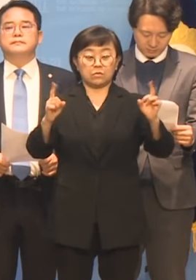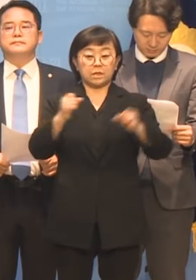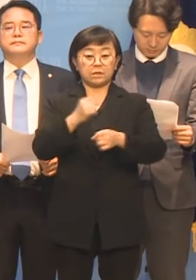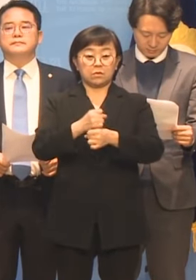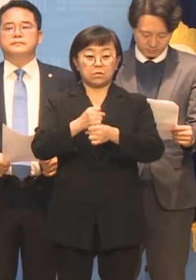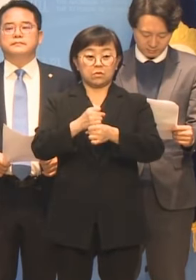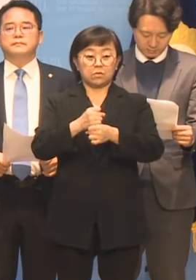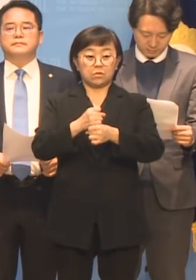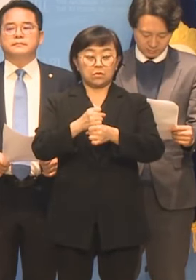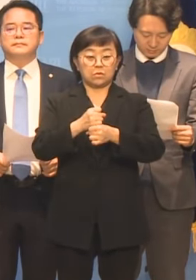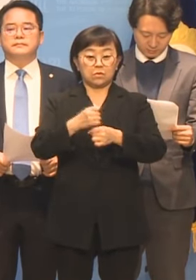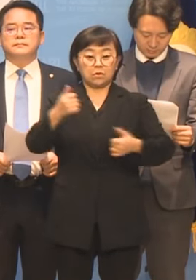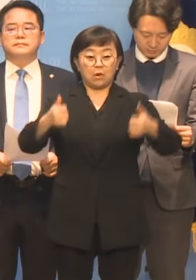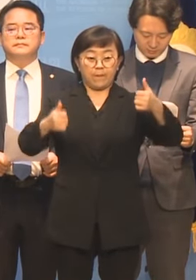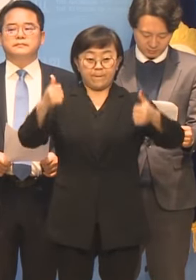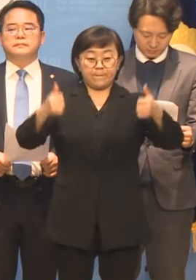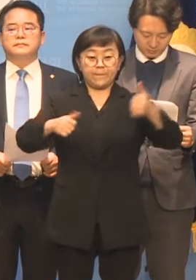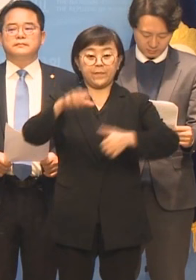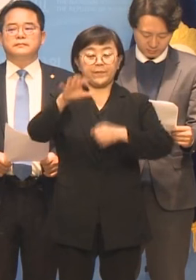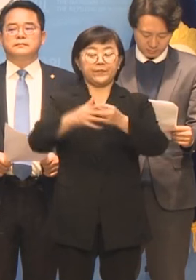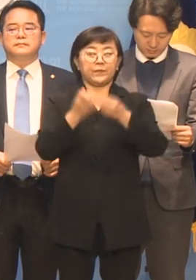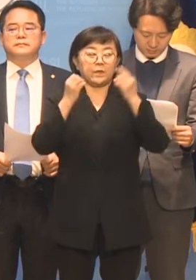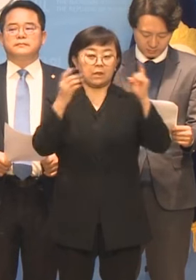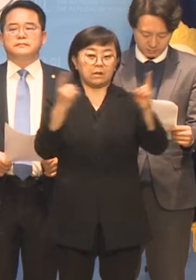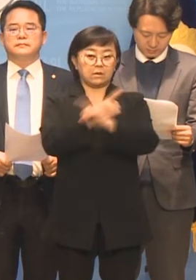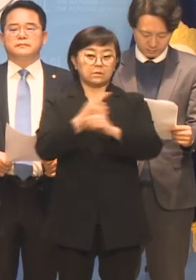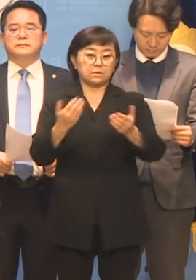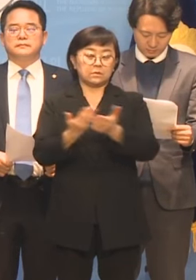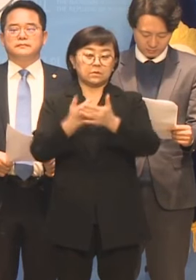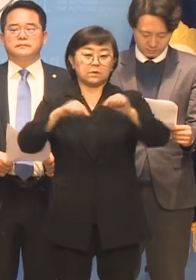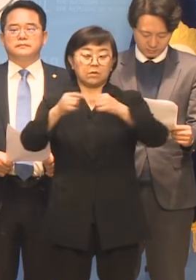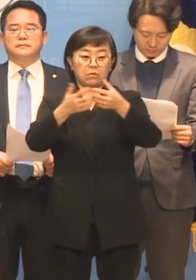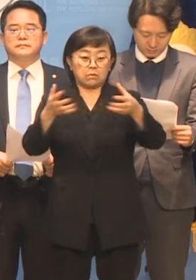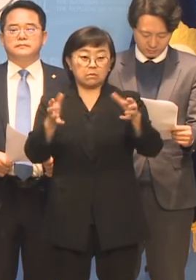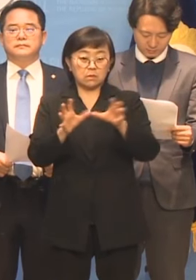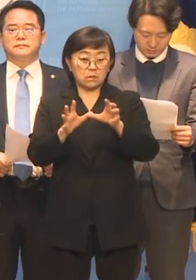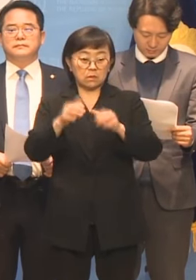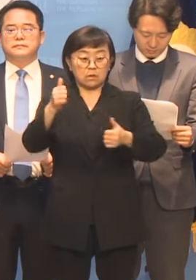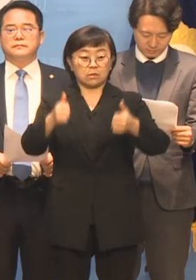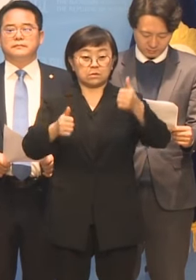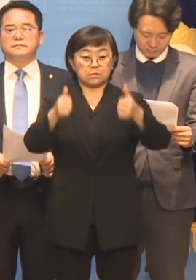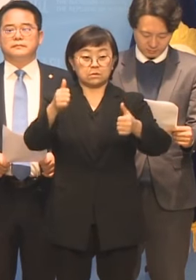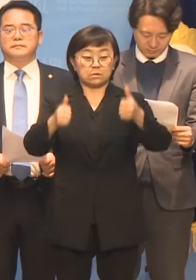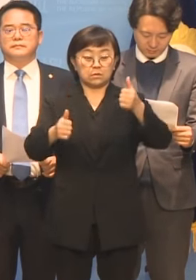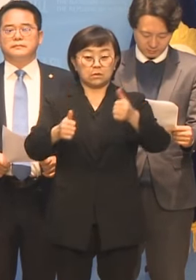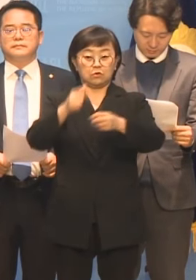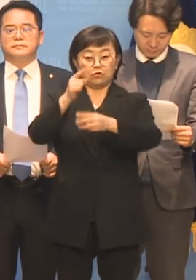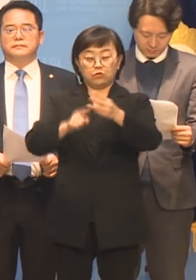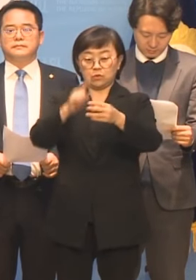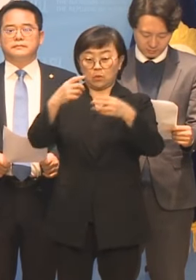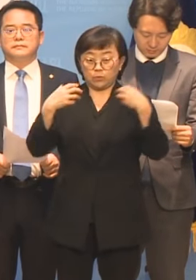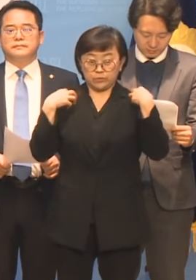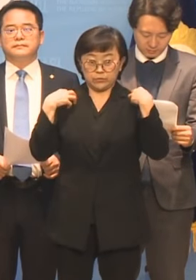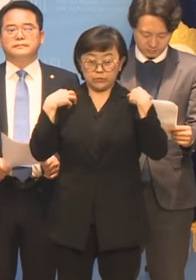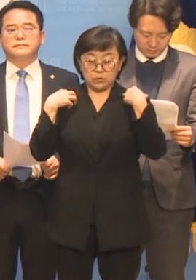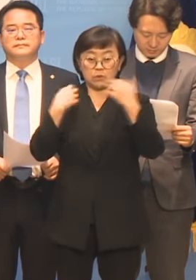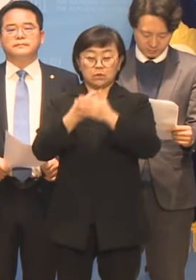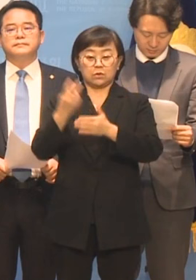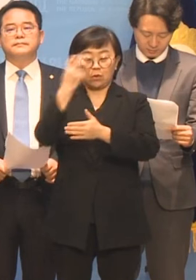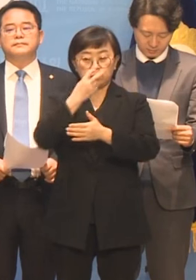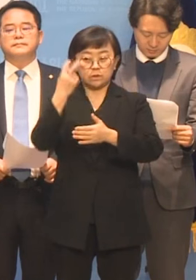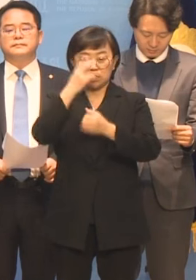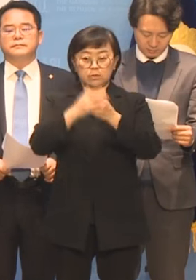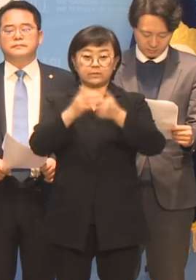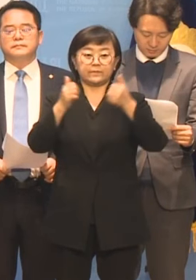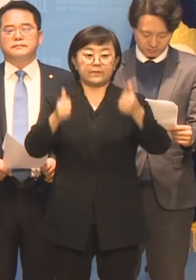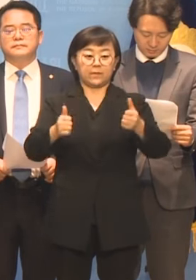만들고 경합지역에서 개혁, 진보 정당들 간의 경쟁으로 윤석열 정부 견제,